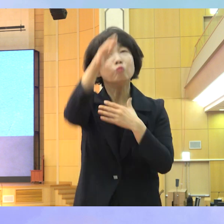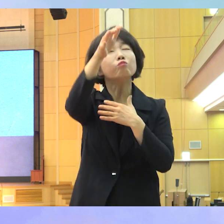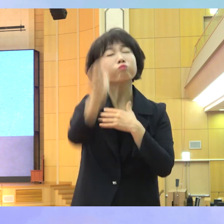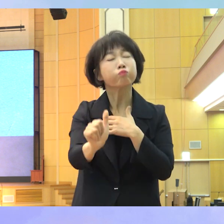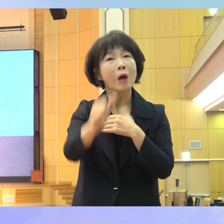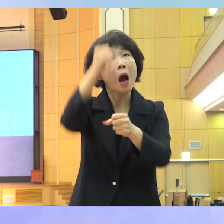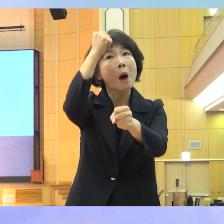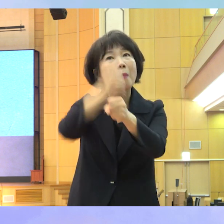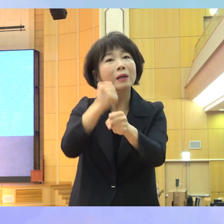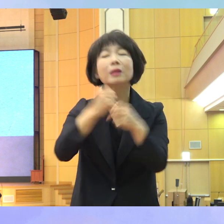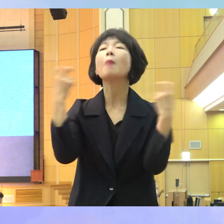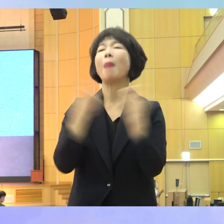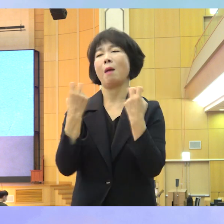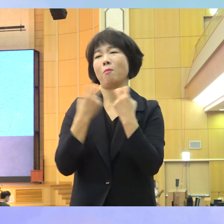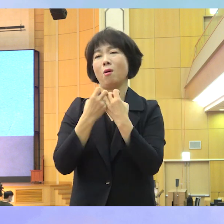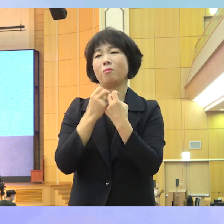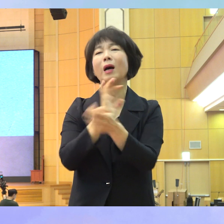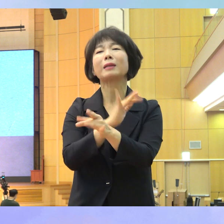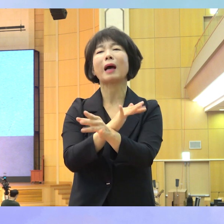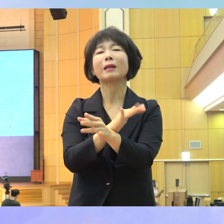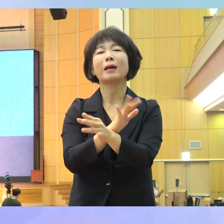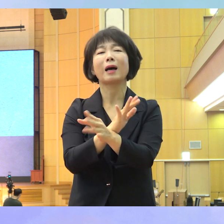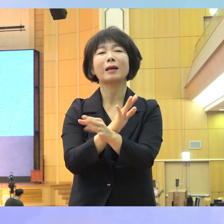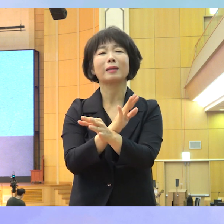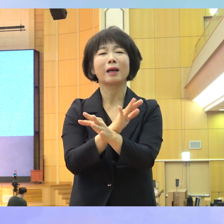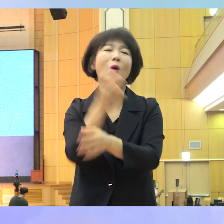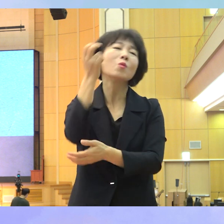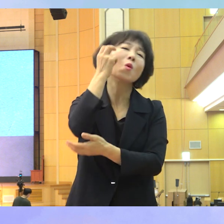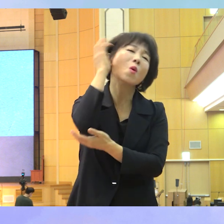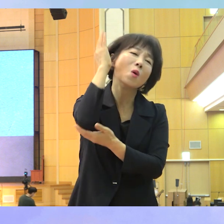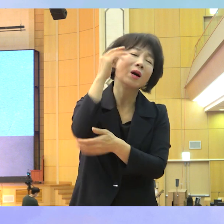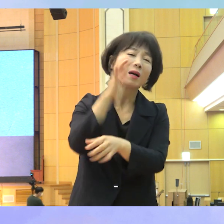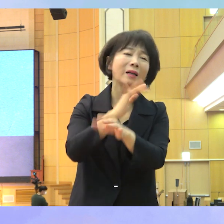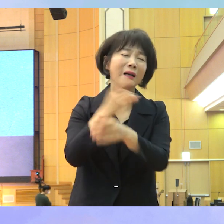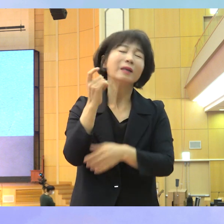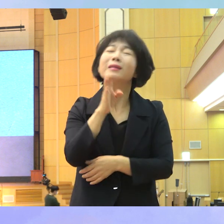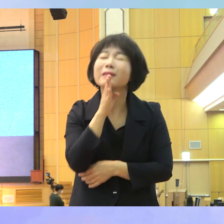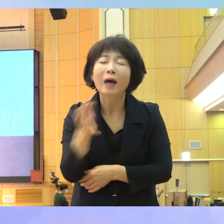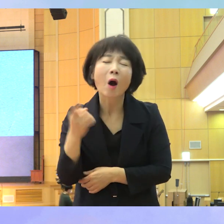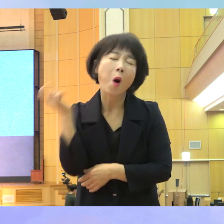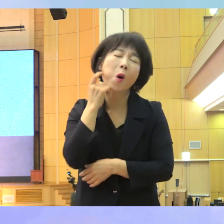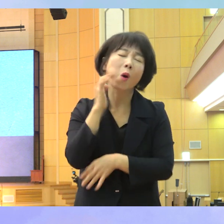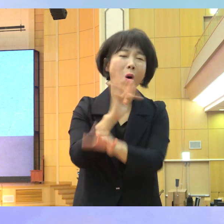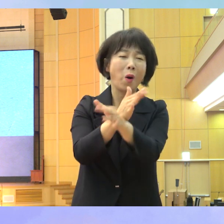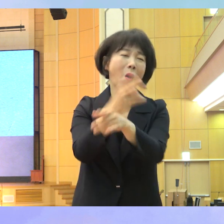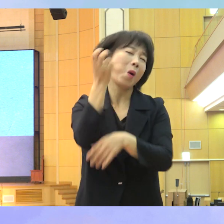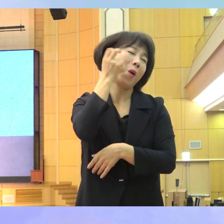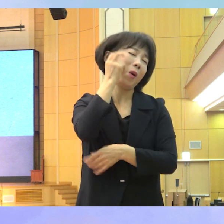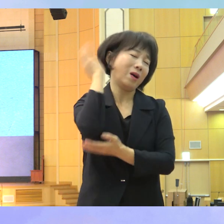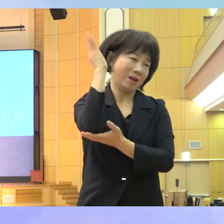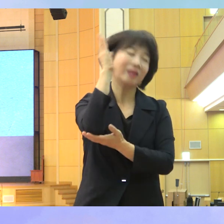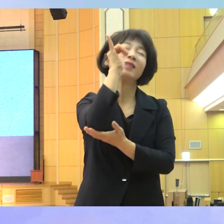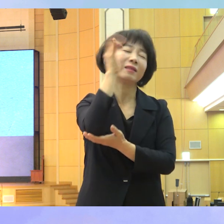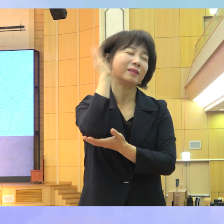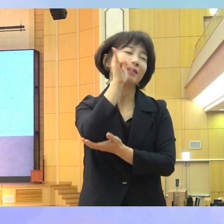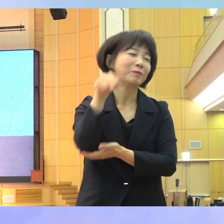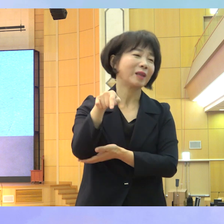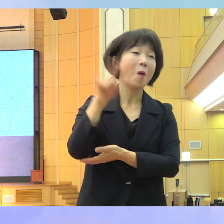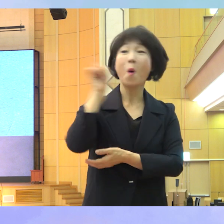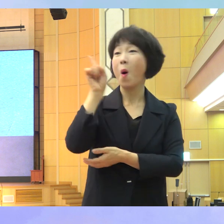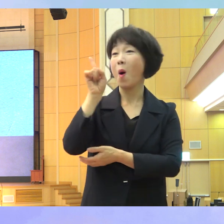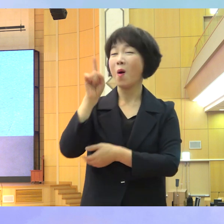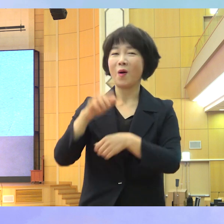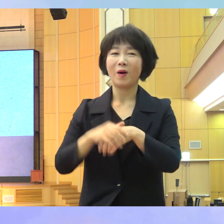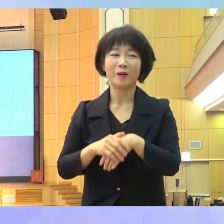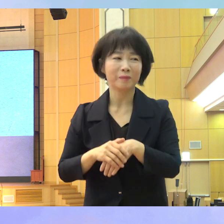방법이라고 유머가 있어요. 그러니까 실제가 아니라 가짜라는 거죠. 유머라는 거니 보니까. 그래서